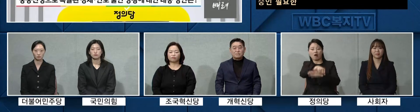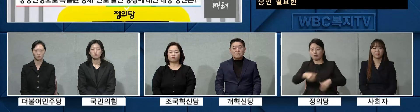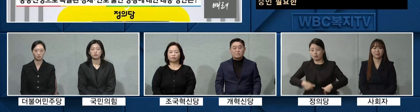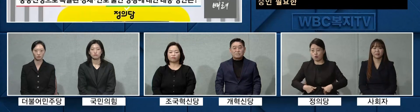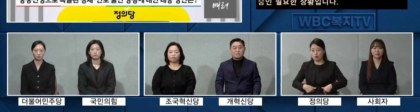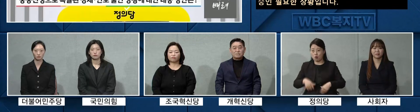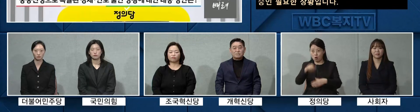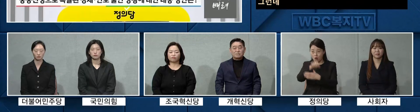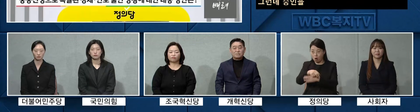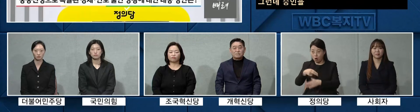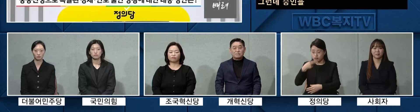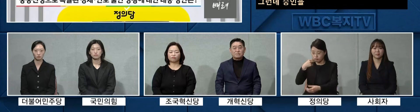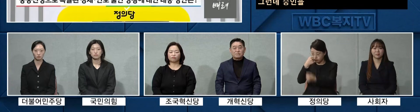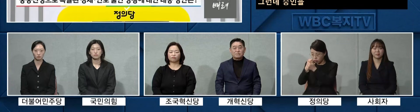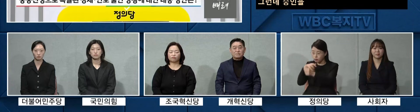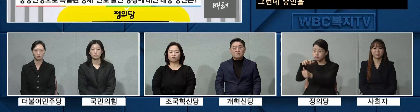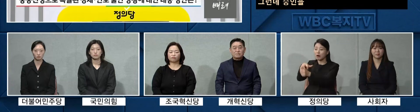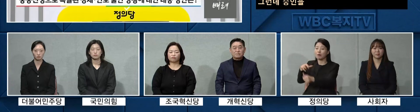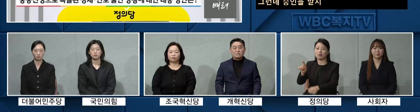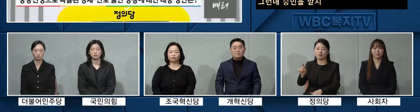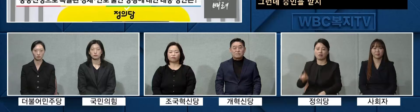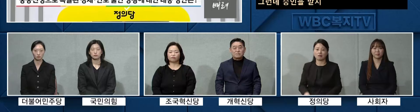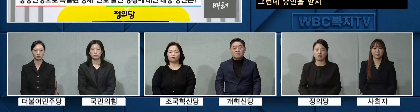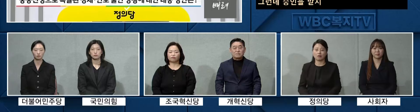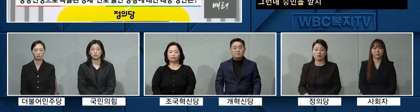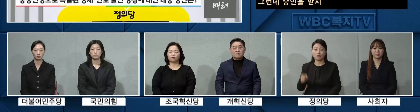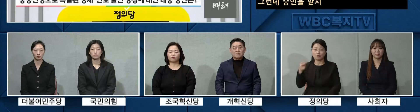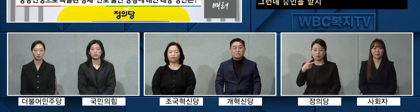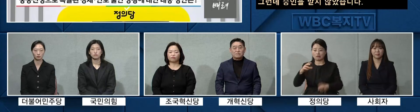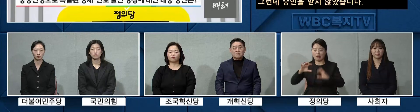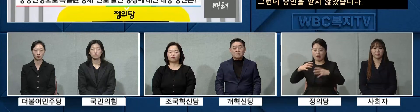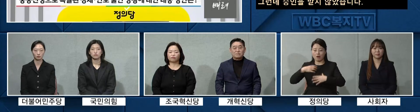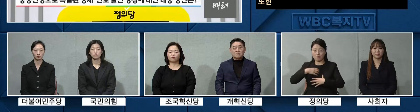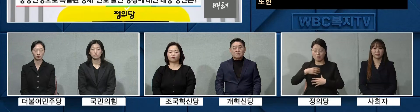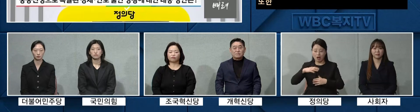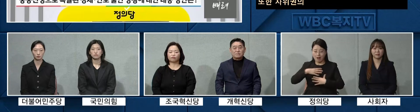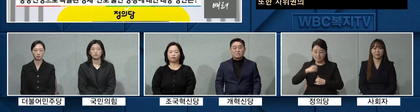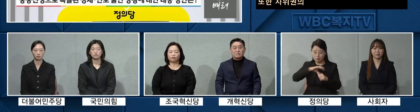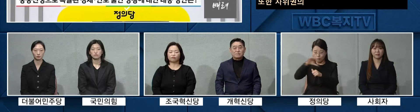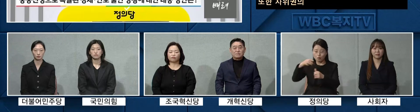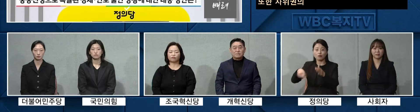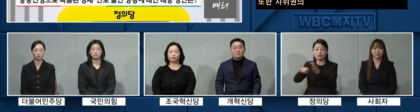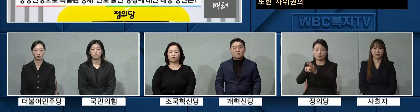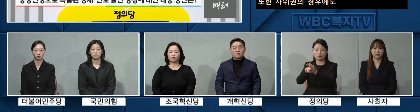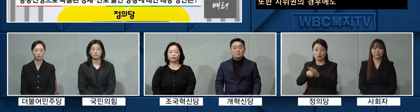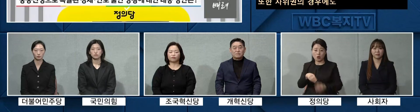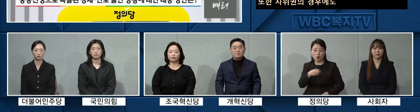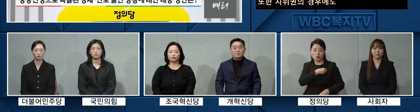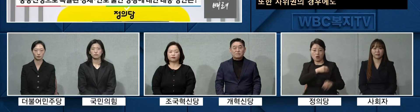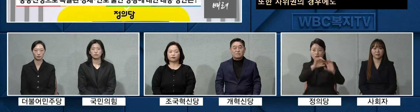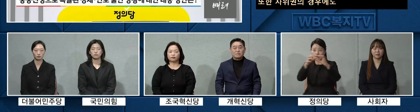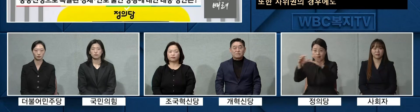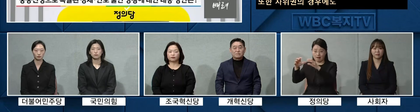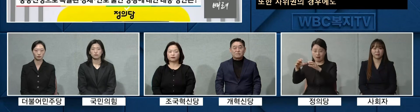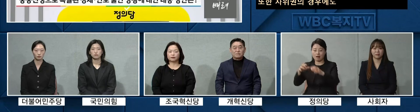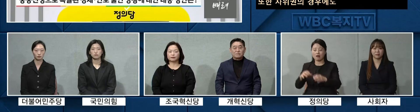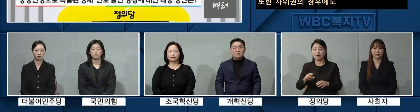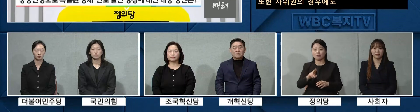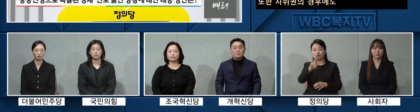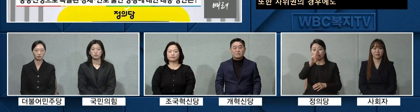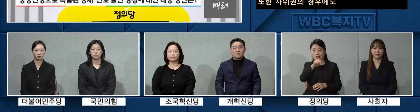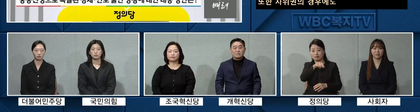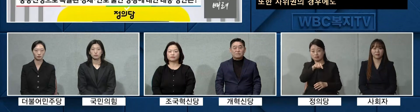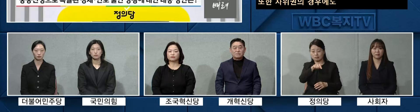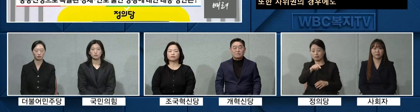않았습니다. 또한 자위권의 경우에도 회원국이 국제연합 회원국이